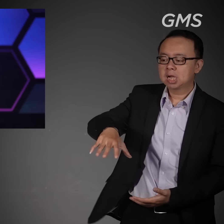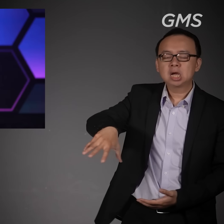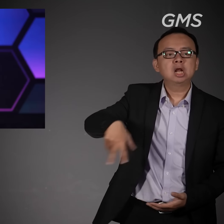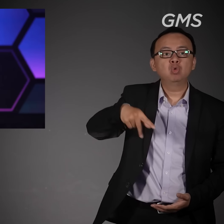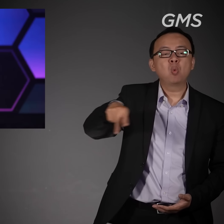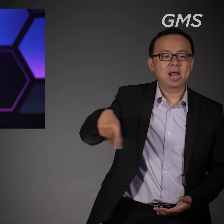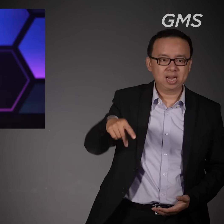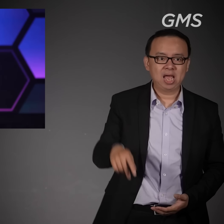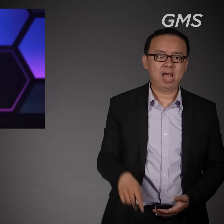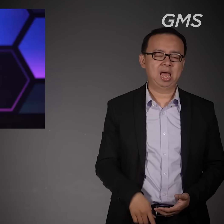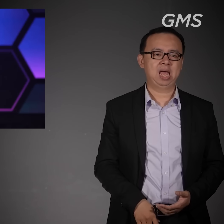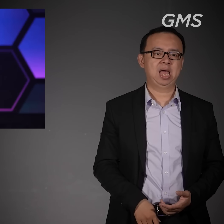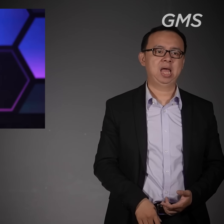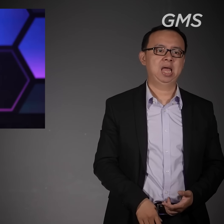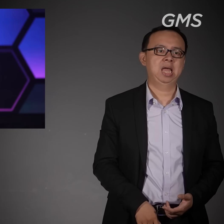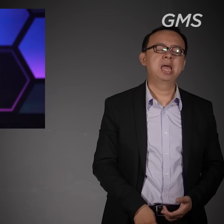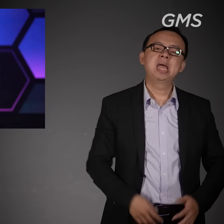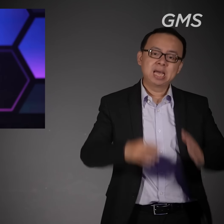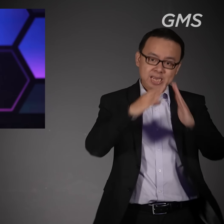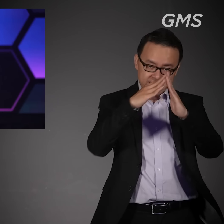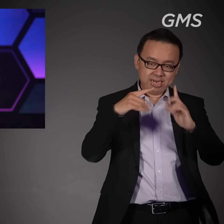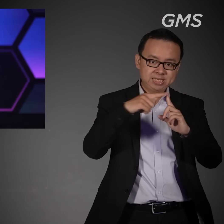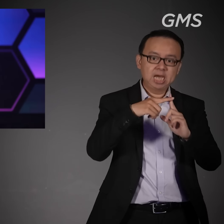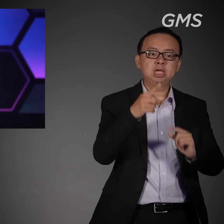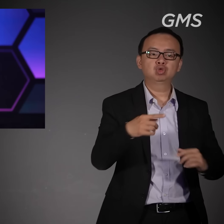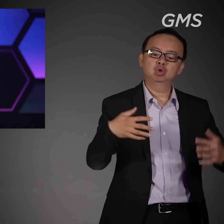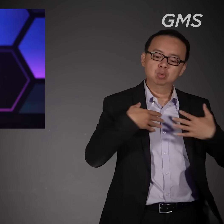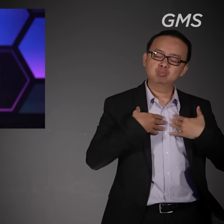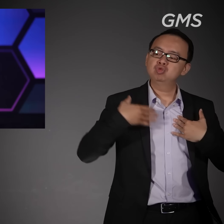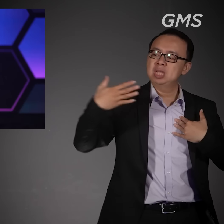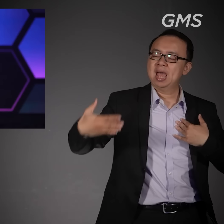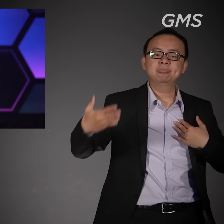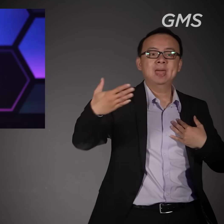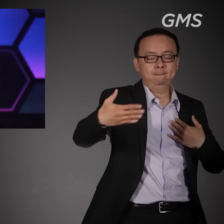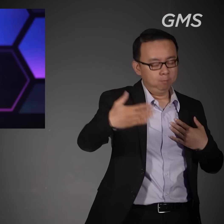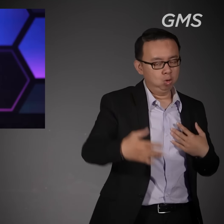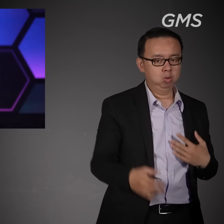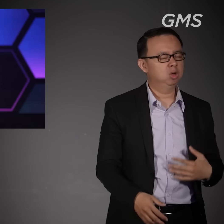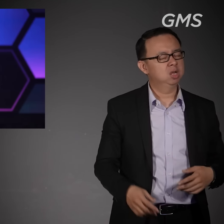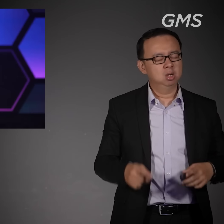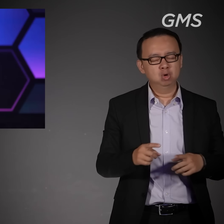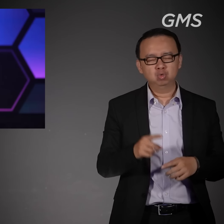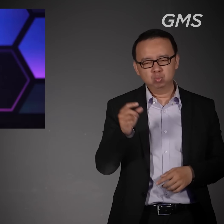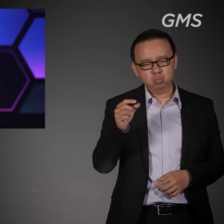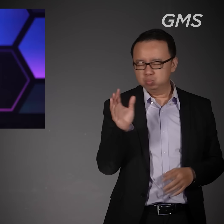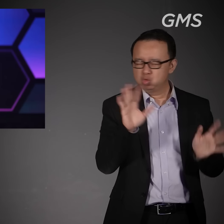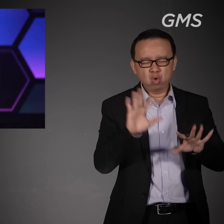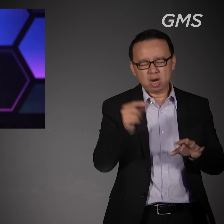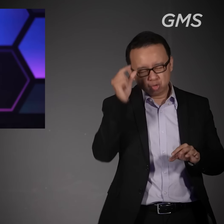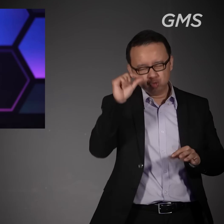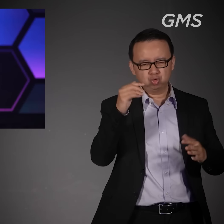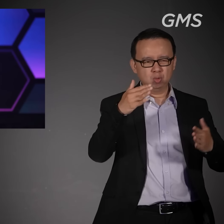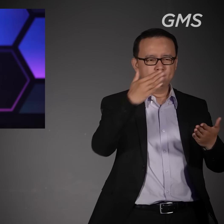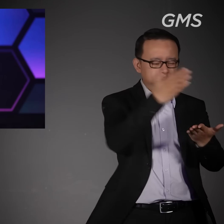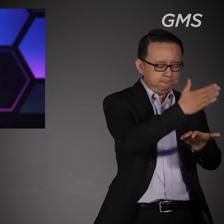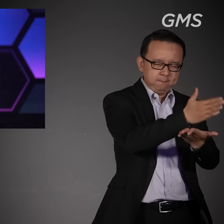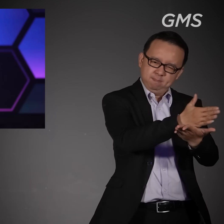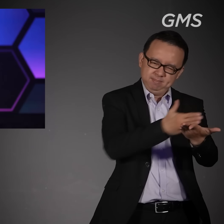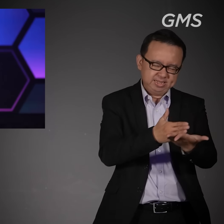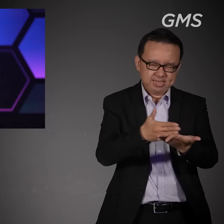Israel, gereja punya tembok. Bukan sebagai tembok pemisah, tapi tembok penjaga. Namanya